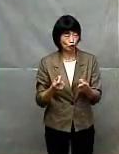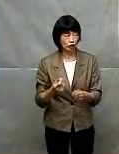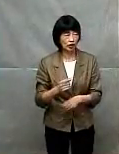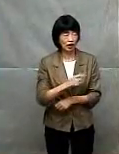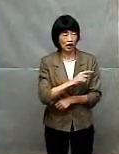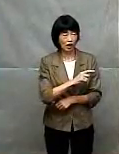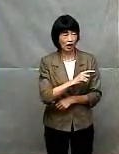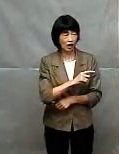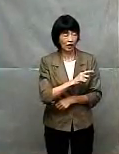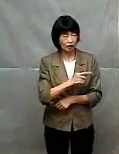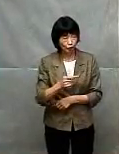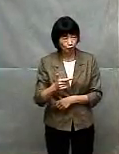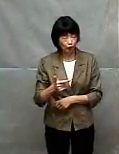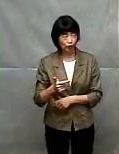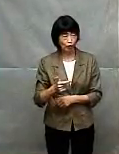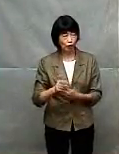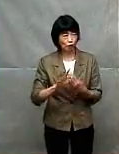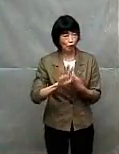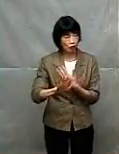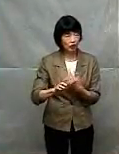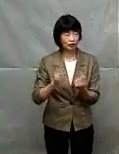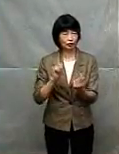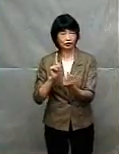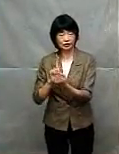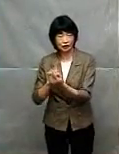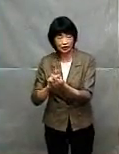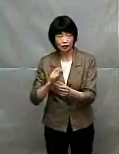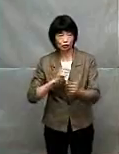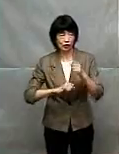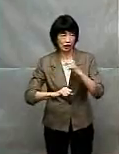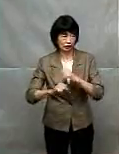ま対外的な活動においては、